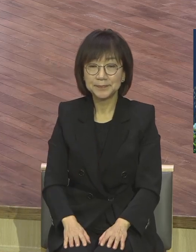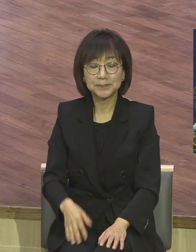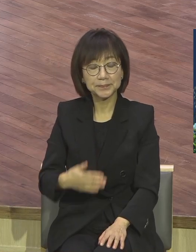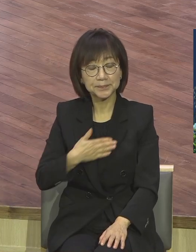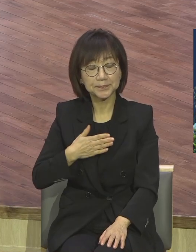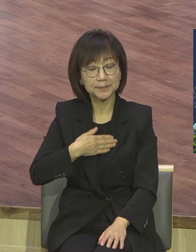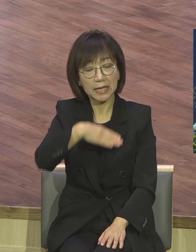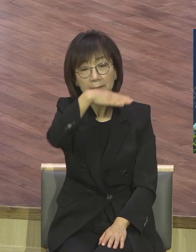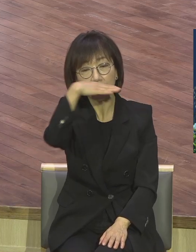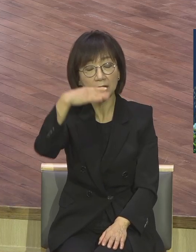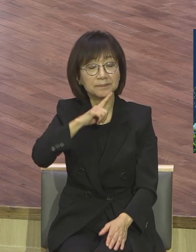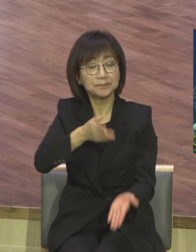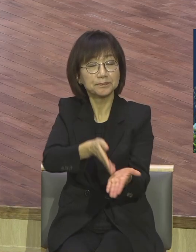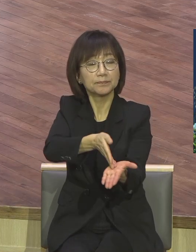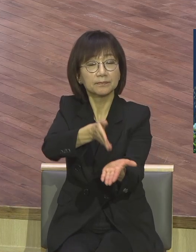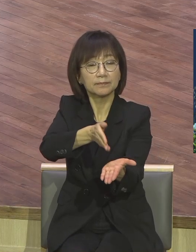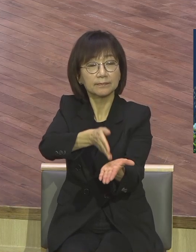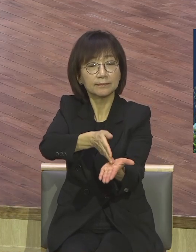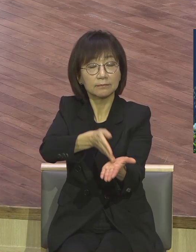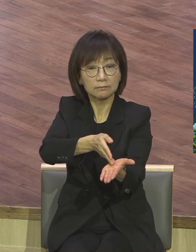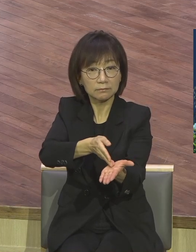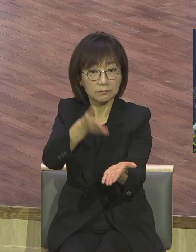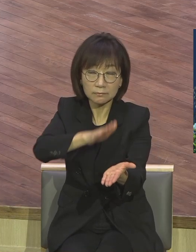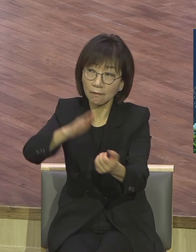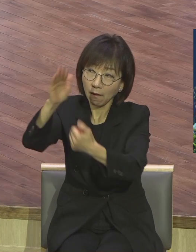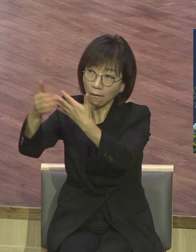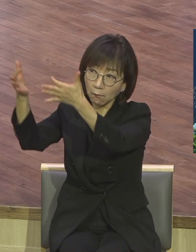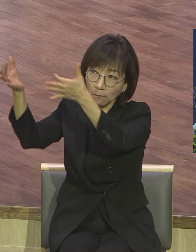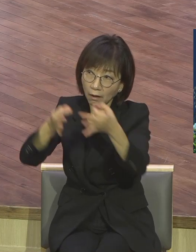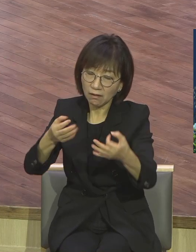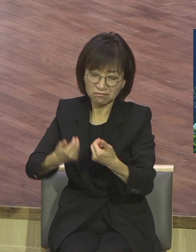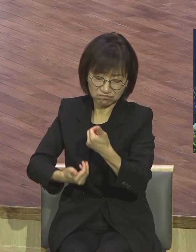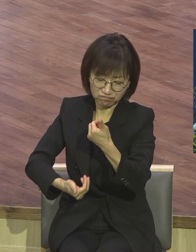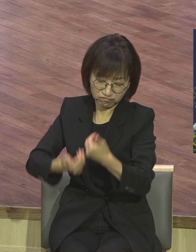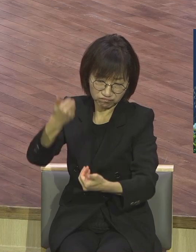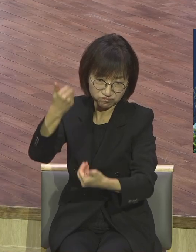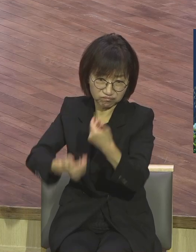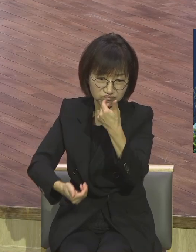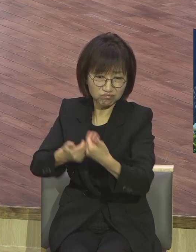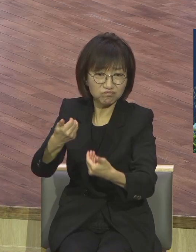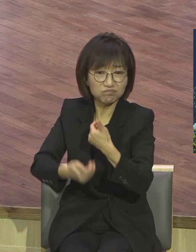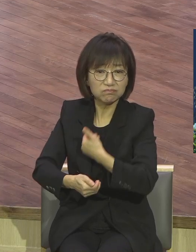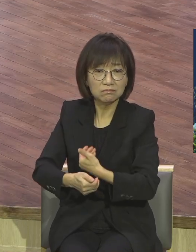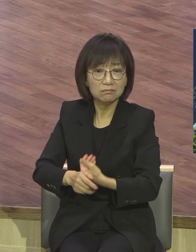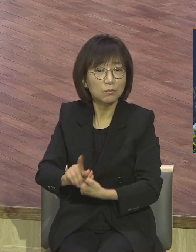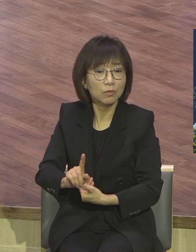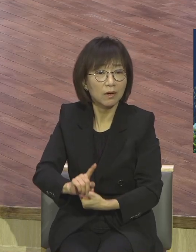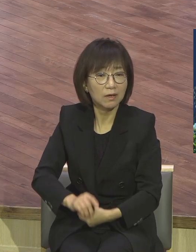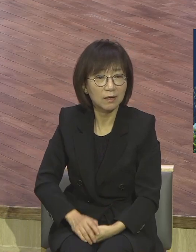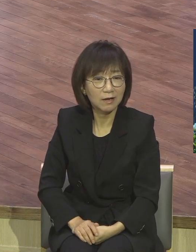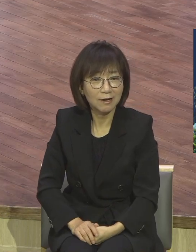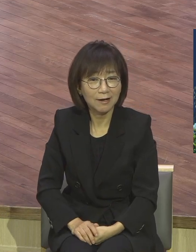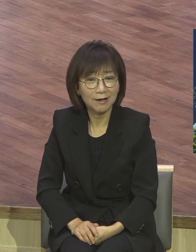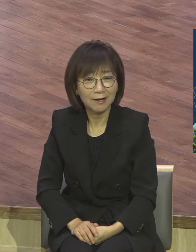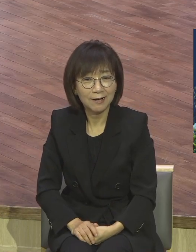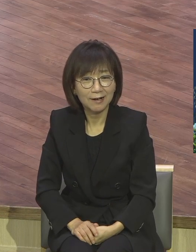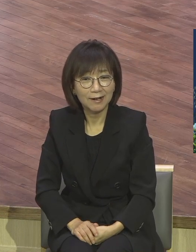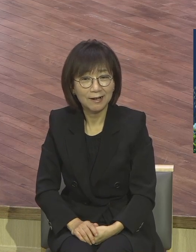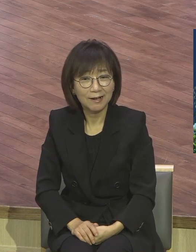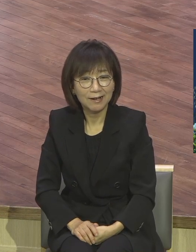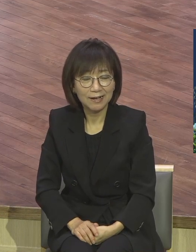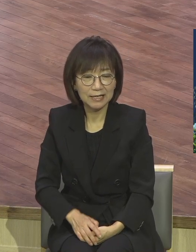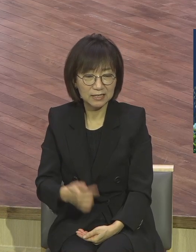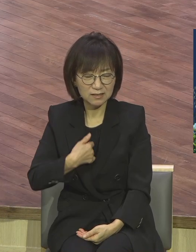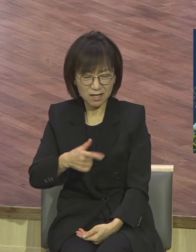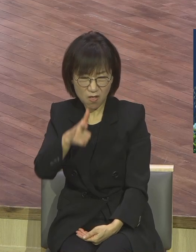해도 하나님 보시기에 합당치 않을 수가 있어요. 그러면 그것이 뭐요?